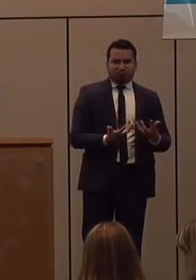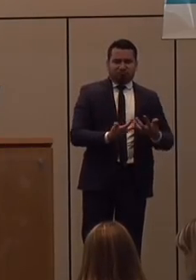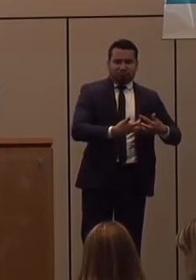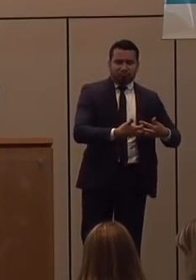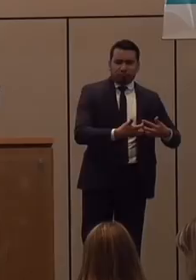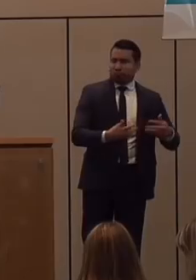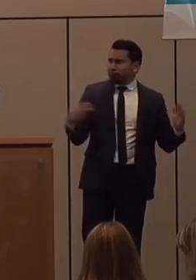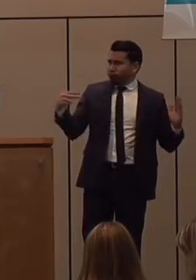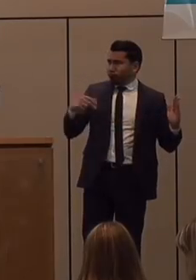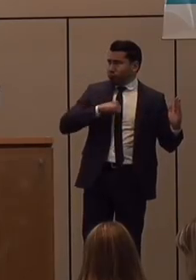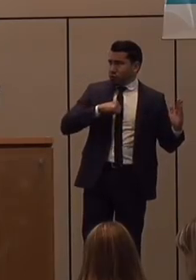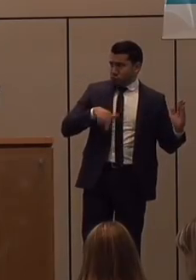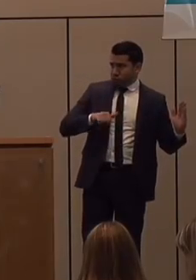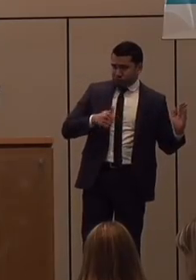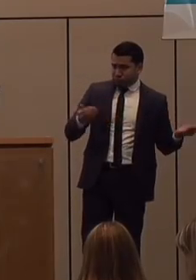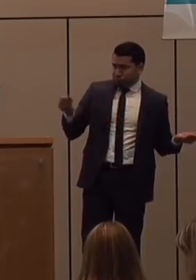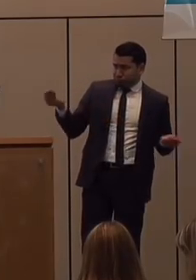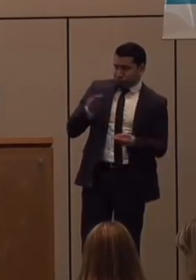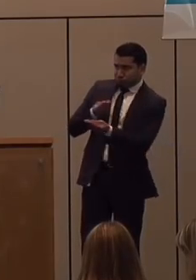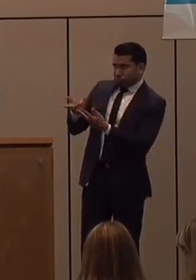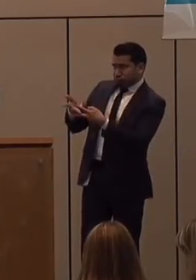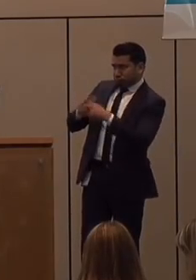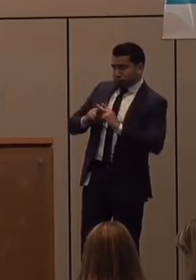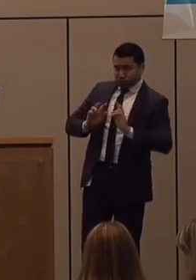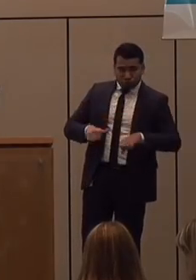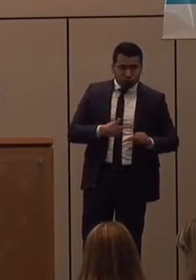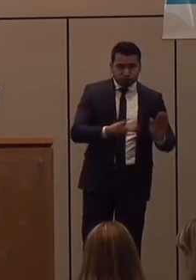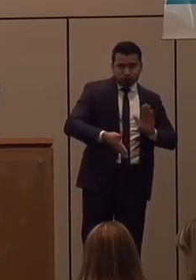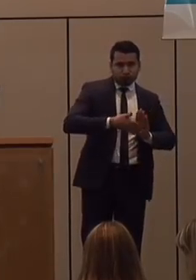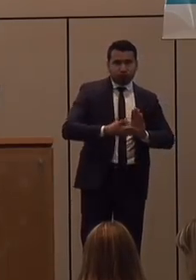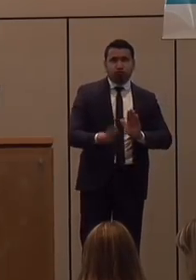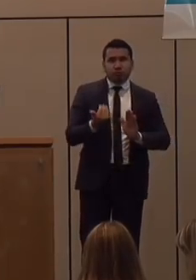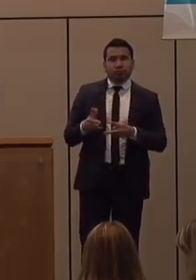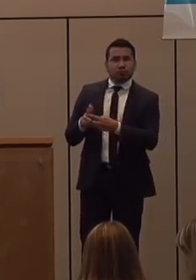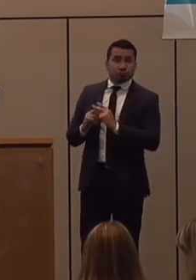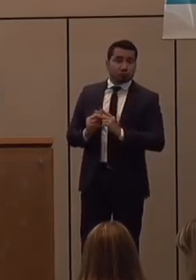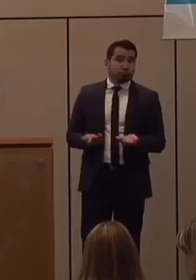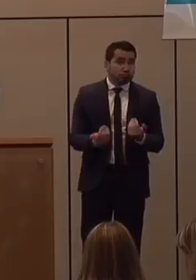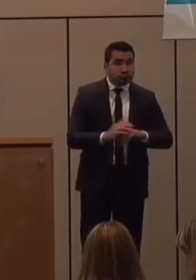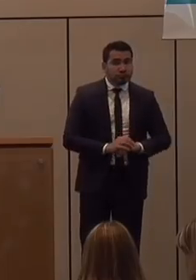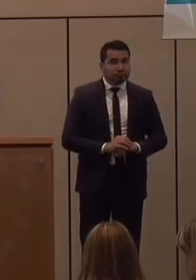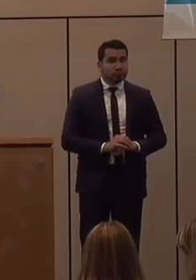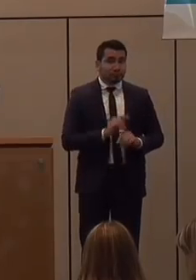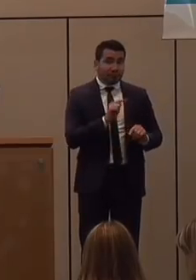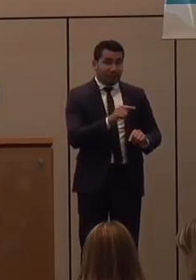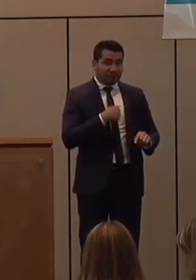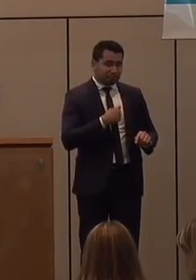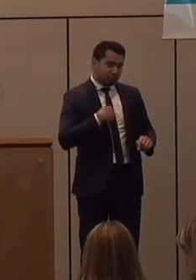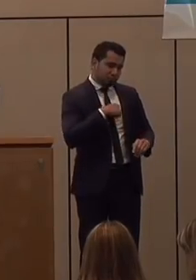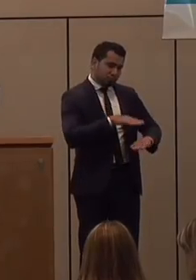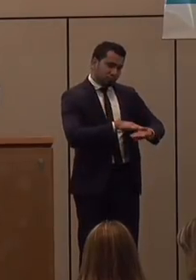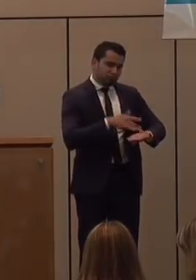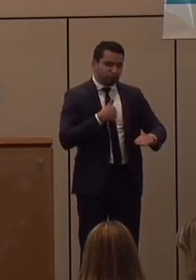la ley de garantías mobiliarias ser sujeto de garantía para un crédito ahí estamos trabajando muy fuertemente